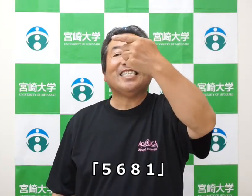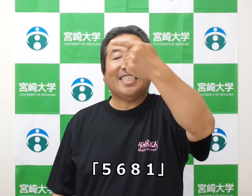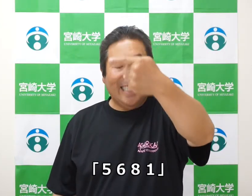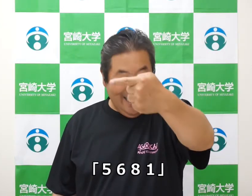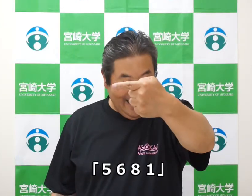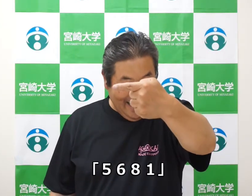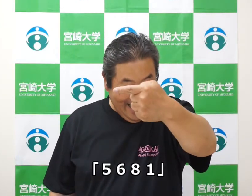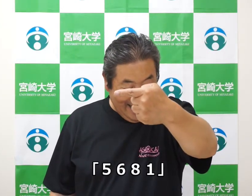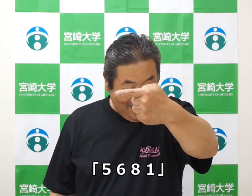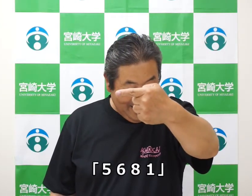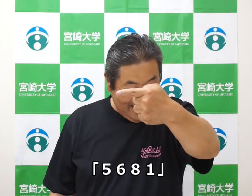5681、はい、いきます。